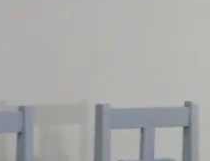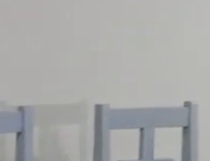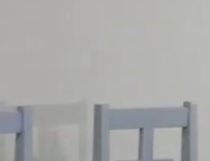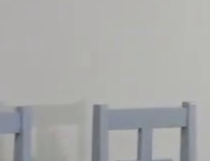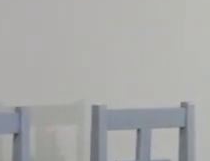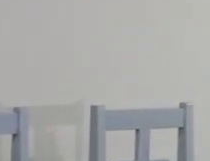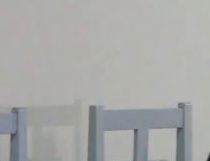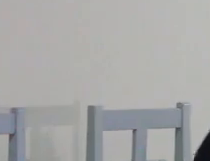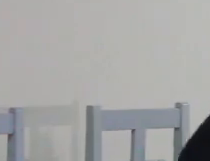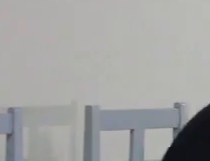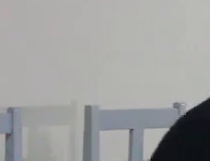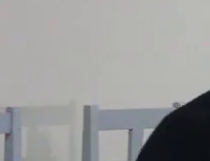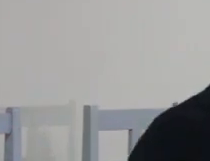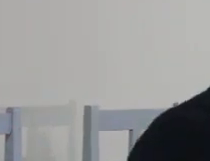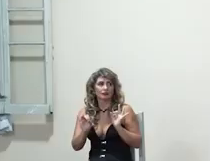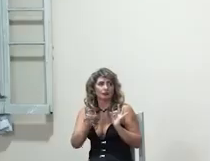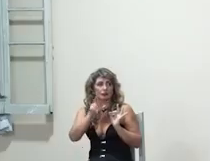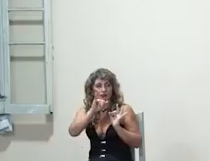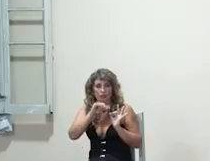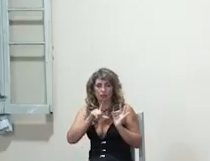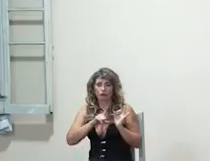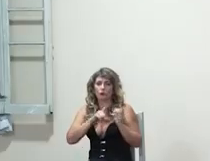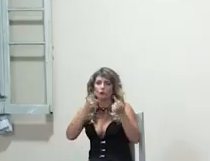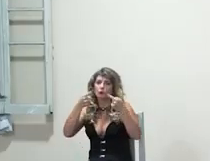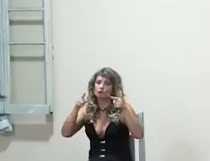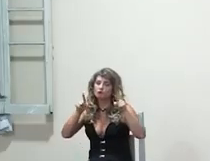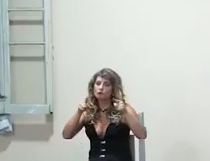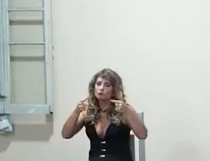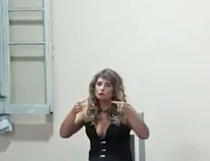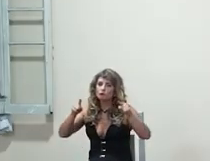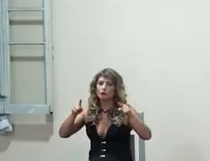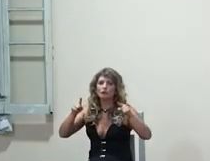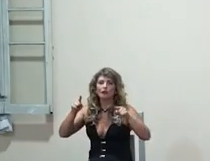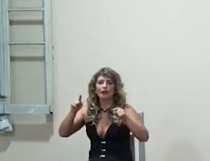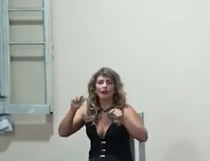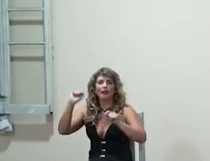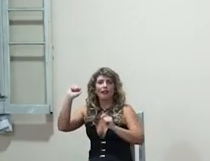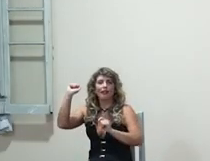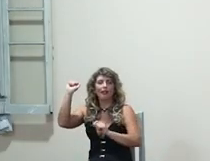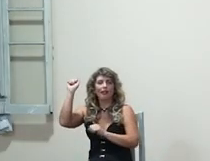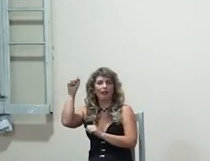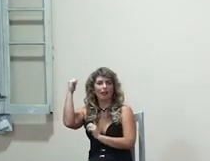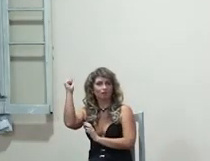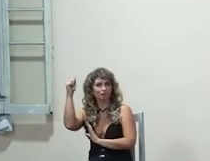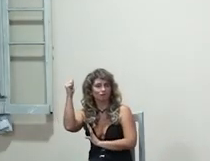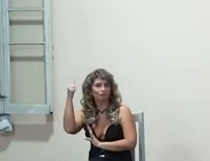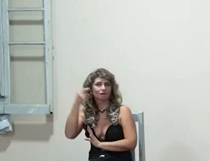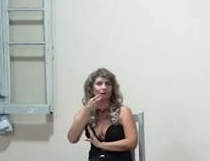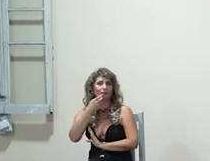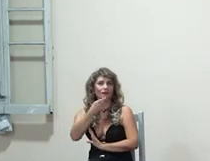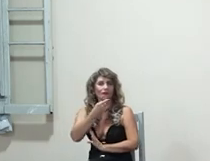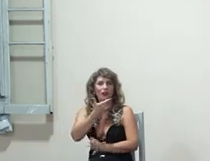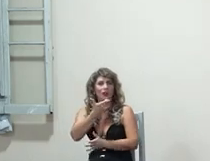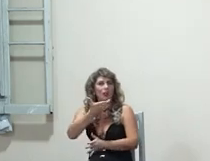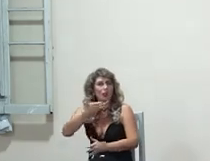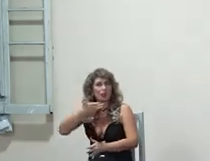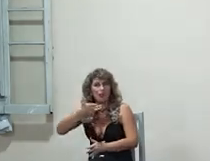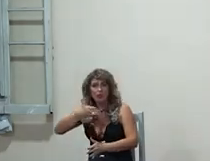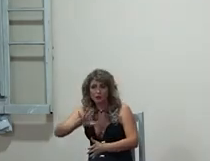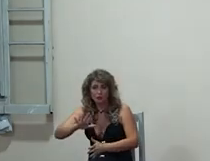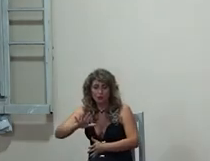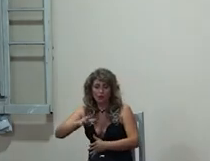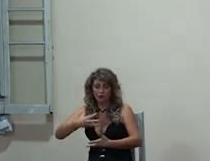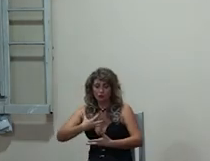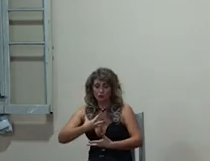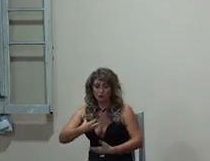nada. Existe uma música gaúcha que diz o seguinte, eu não quero deixar para o